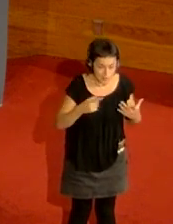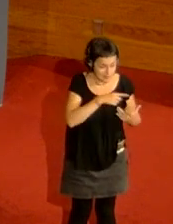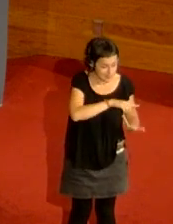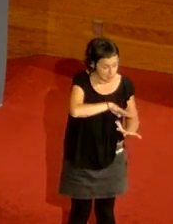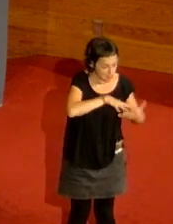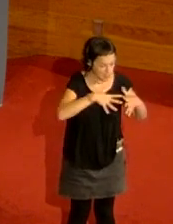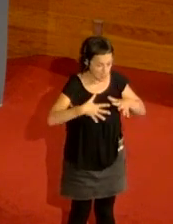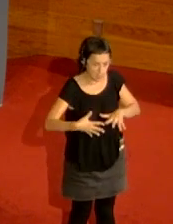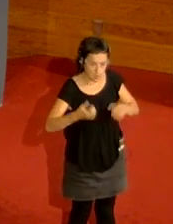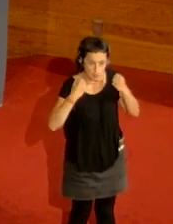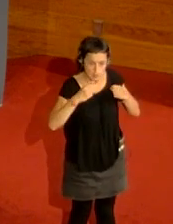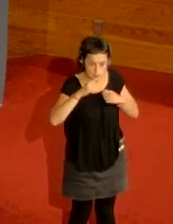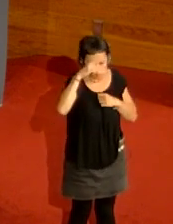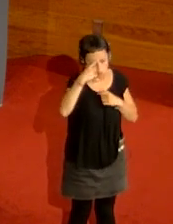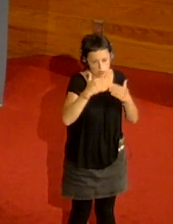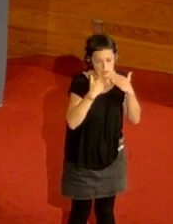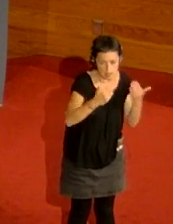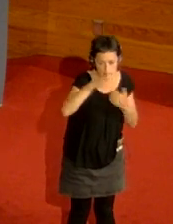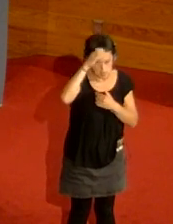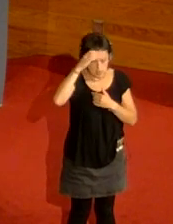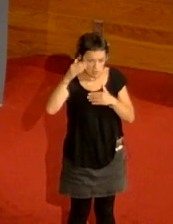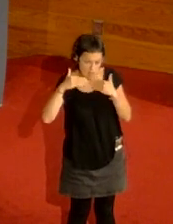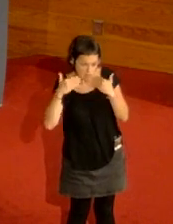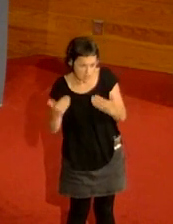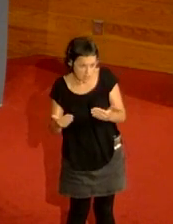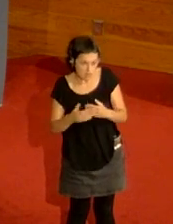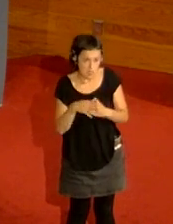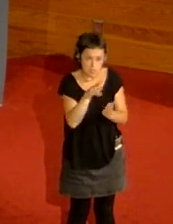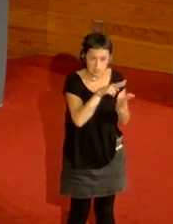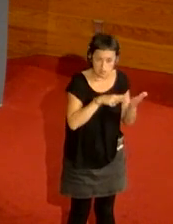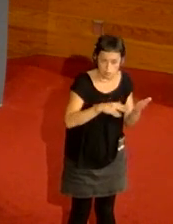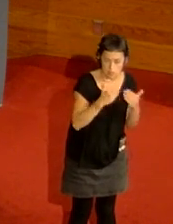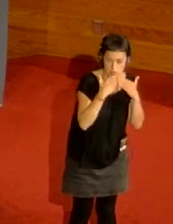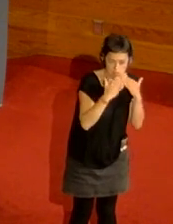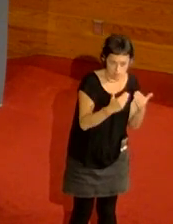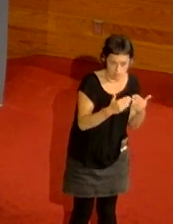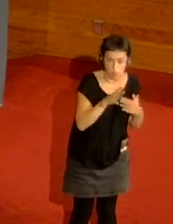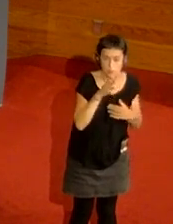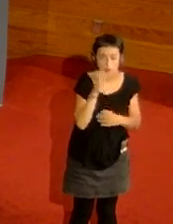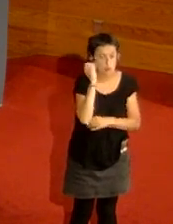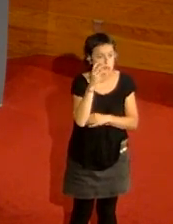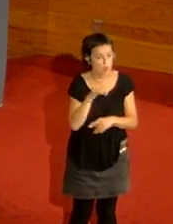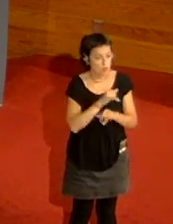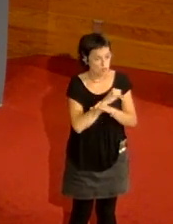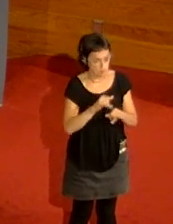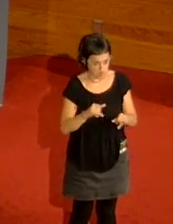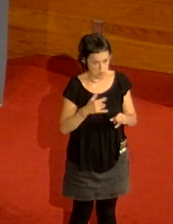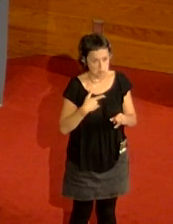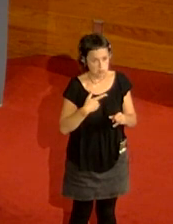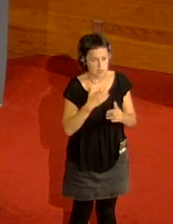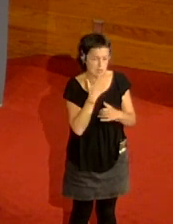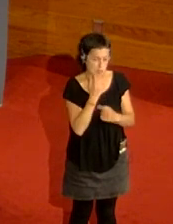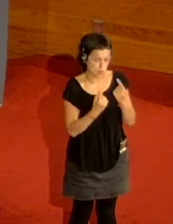de la cultura a través de la ciencia a través de de la y sobre ello al final de La charla daremos también algunos